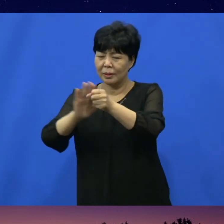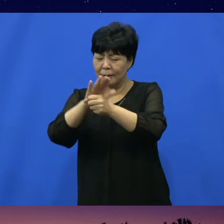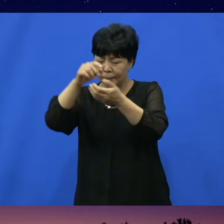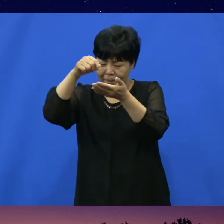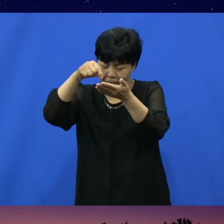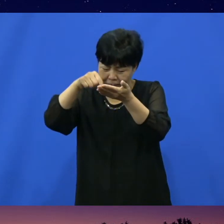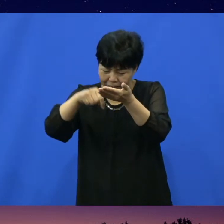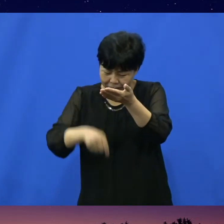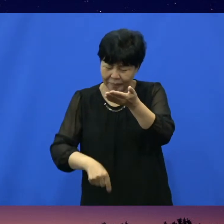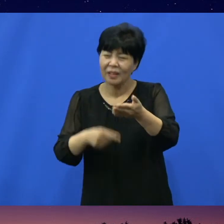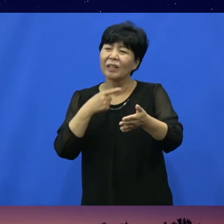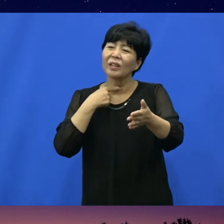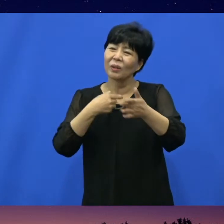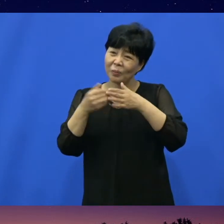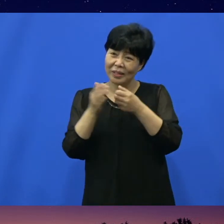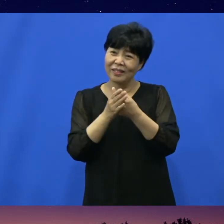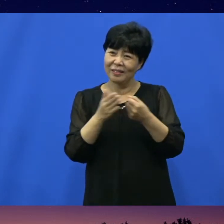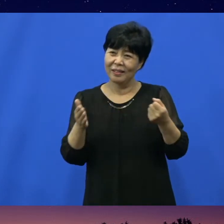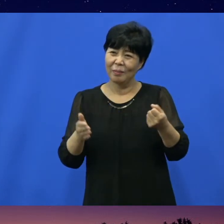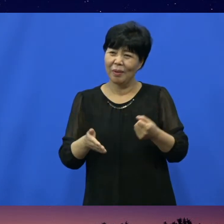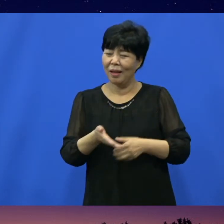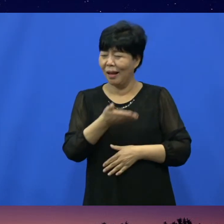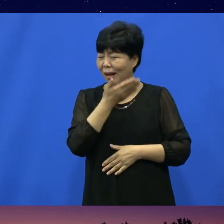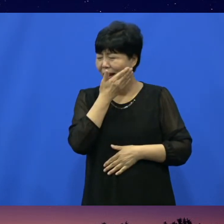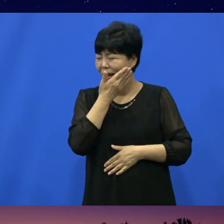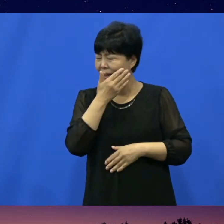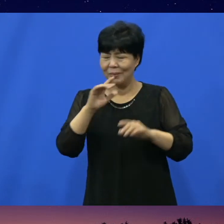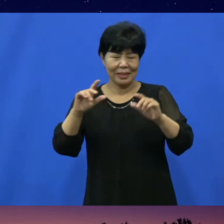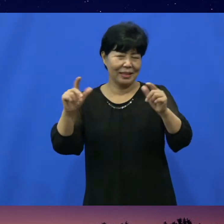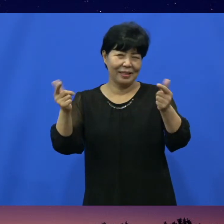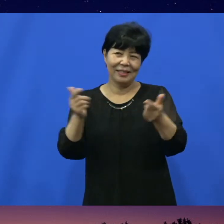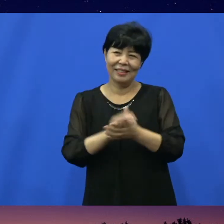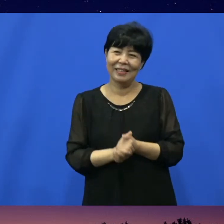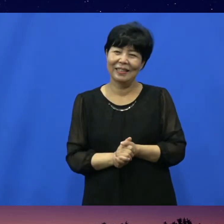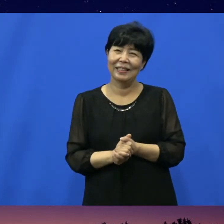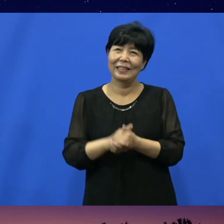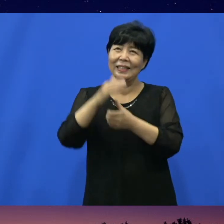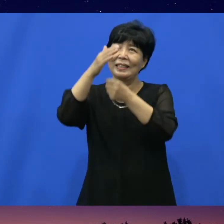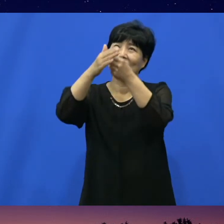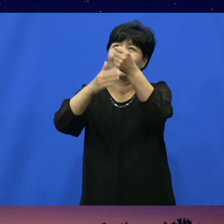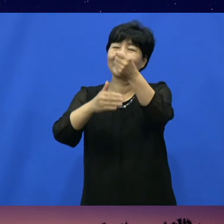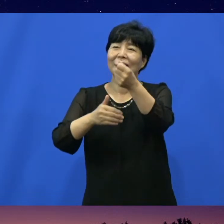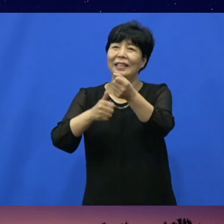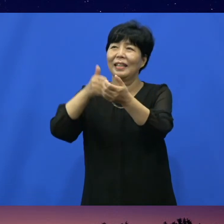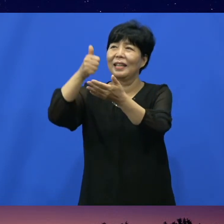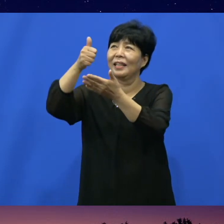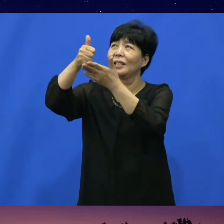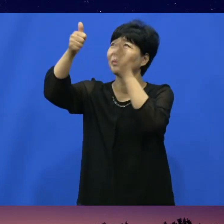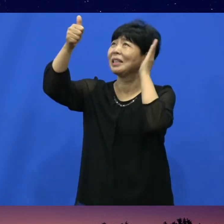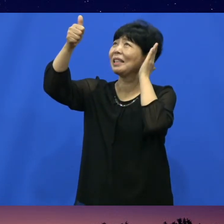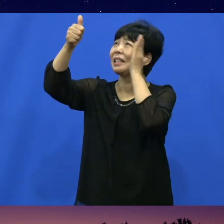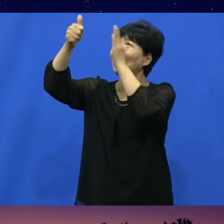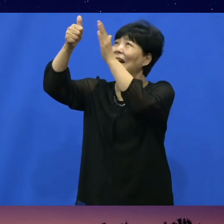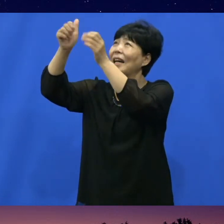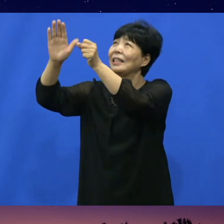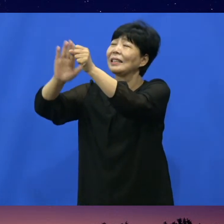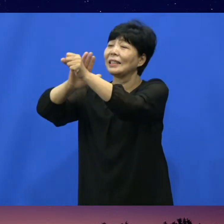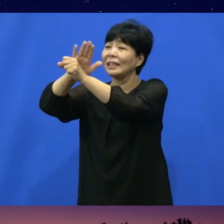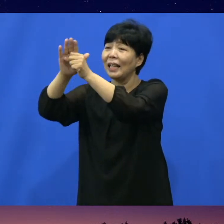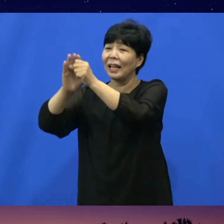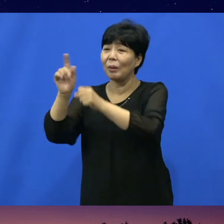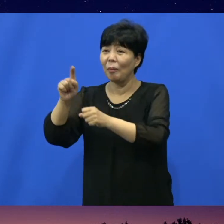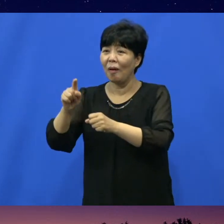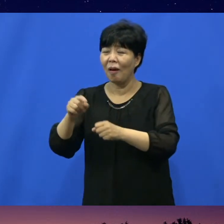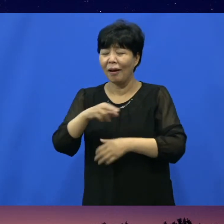그러니까 그의 행동은 받은 사랑에 대한 반응이에요. 그래서 그의 사랑은 어떻게 드러났어요? 그 귀한 향유 옥합을